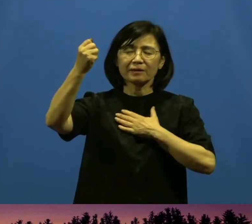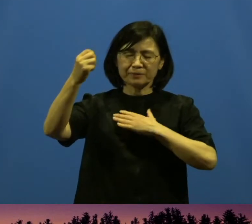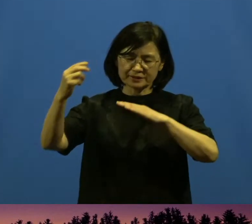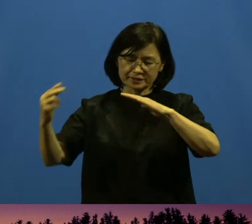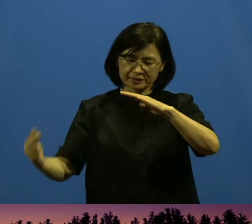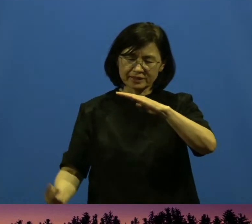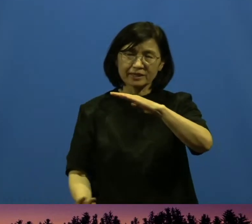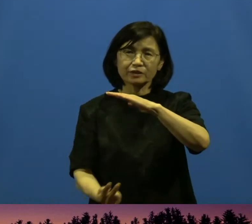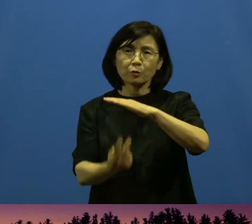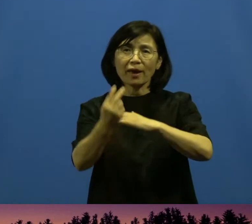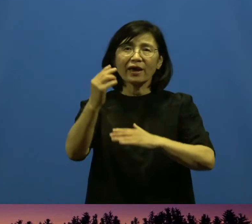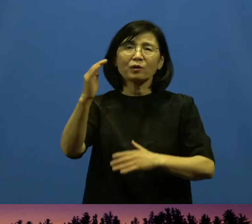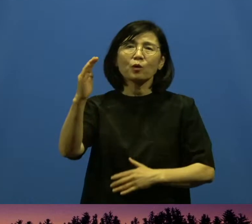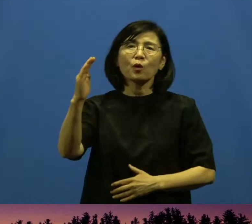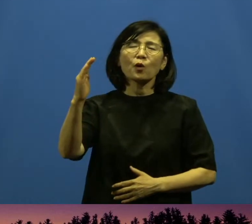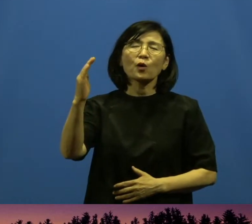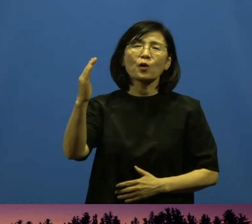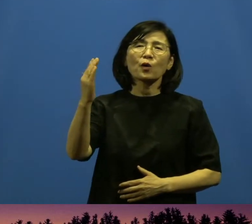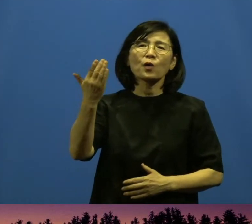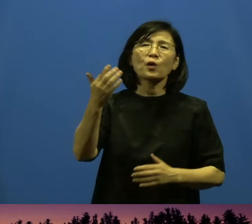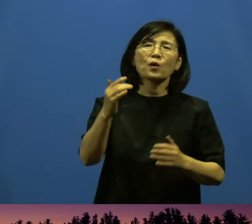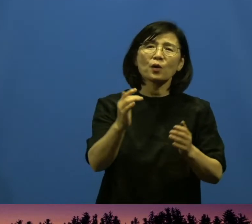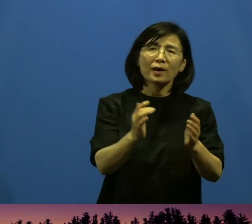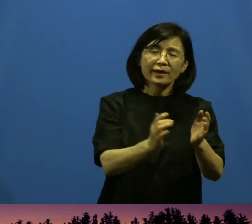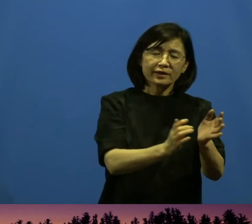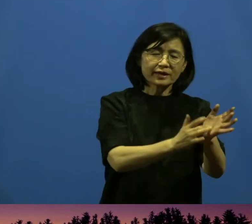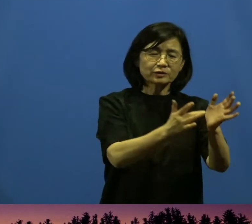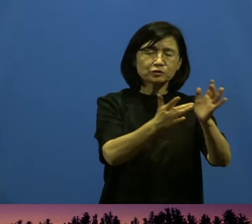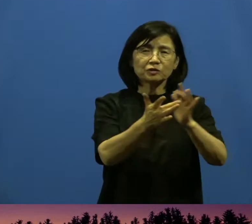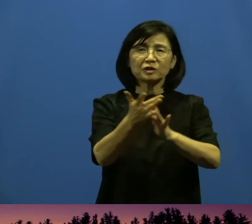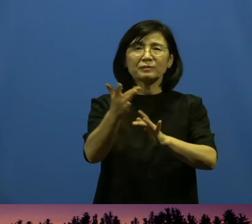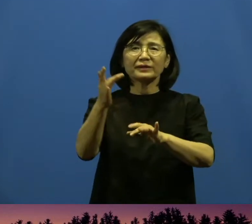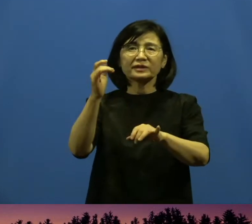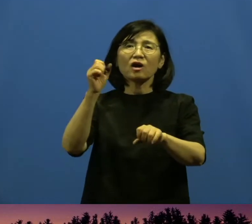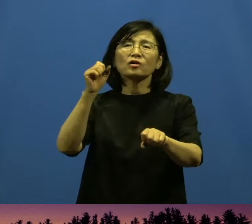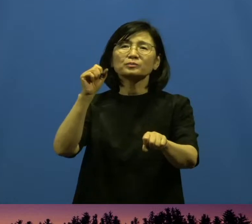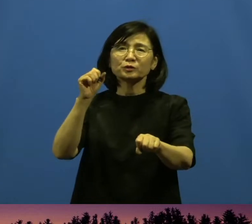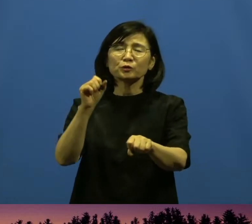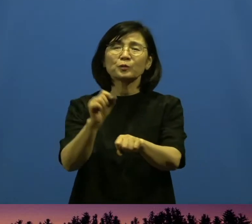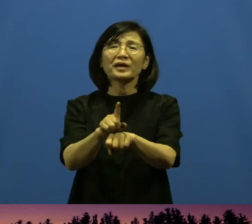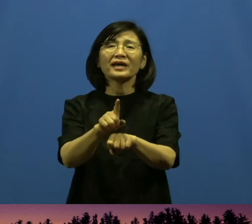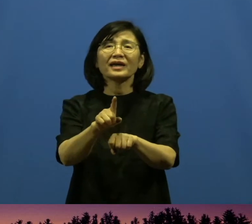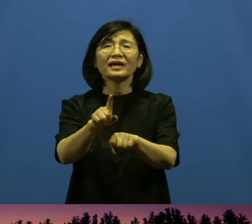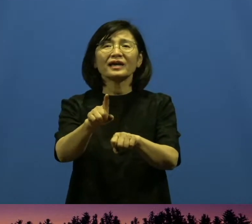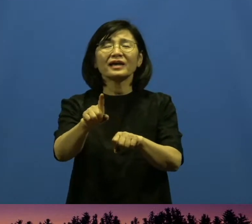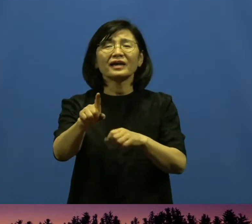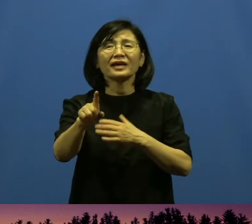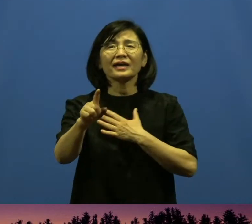나의 비전이 되고 예수님의 성품이